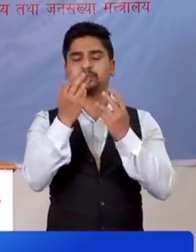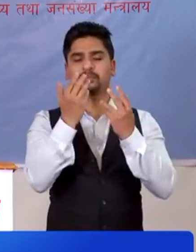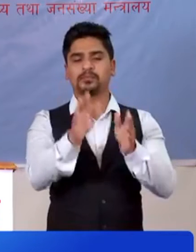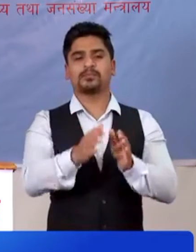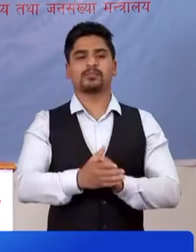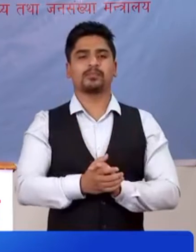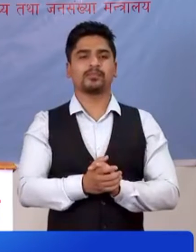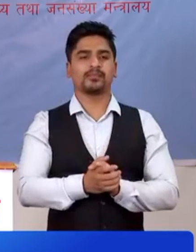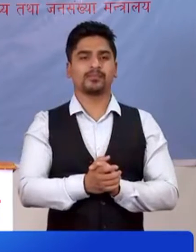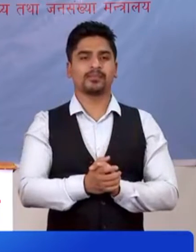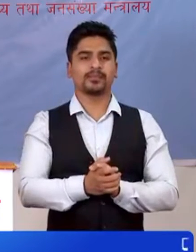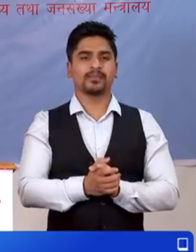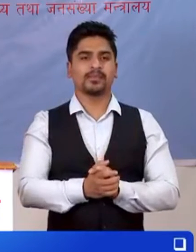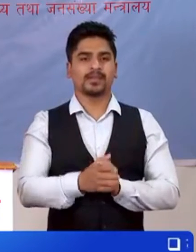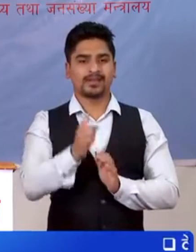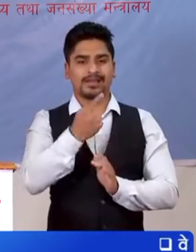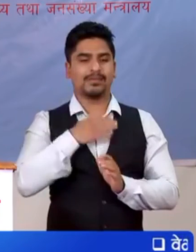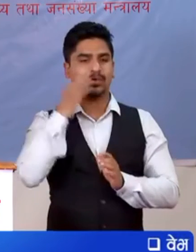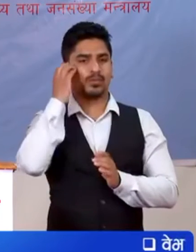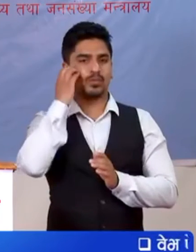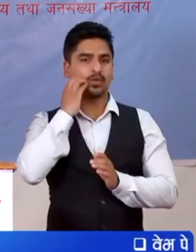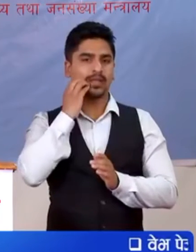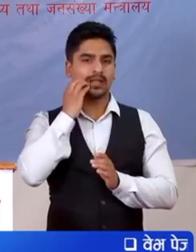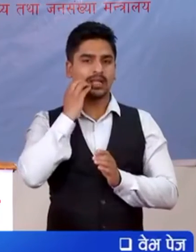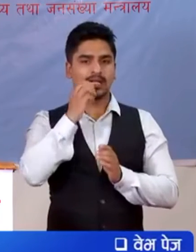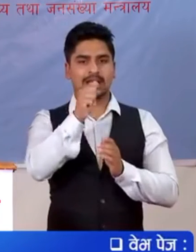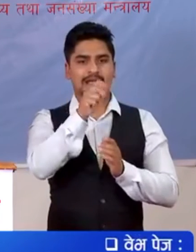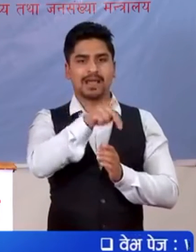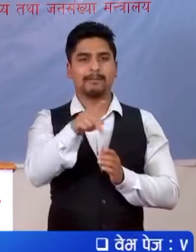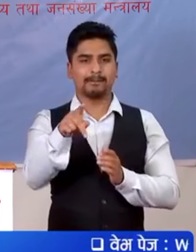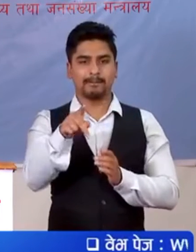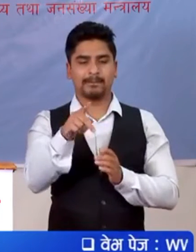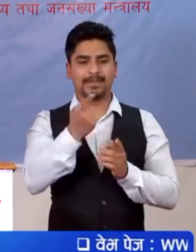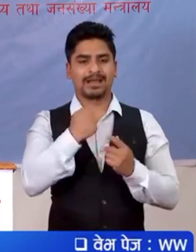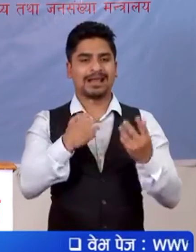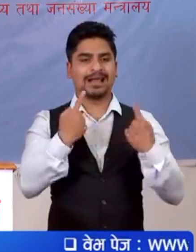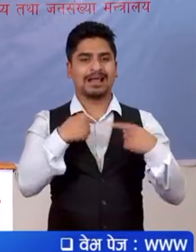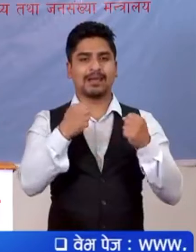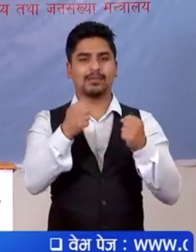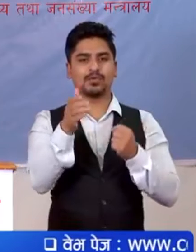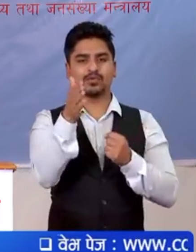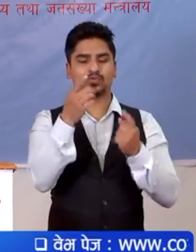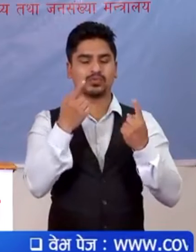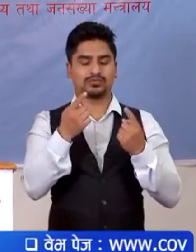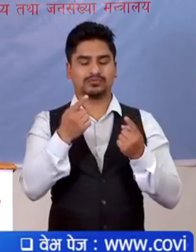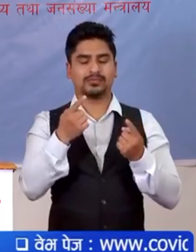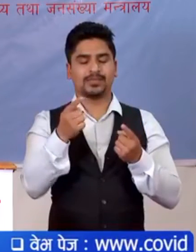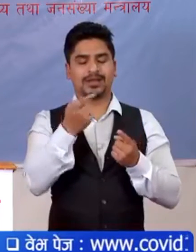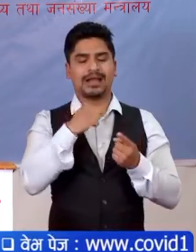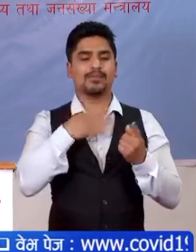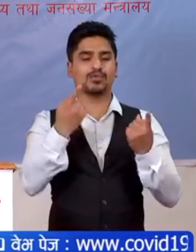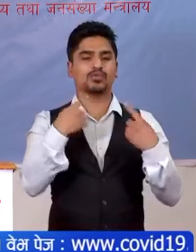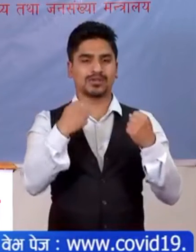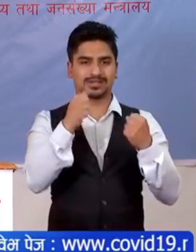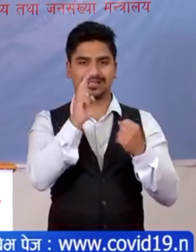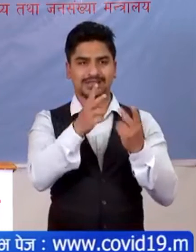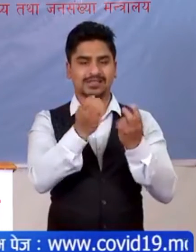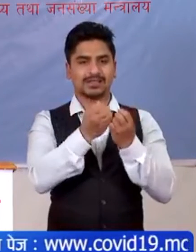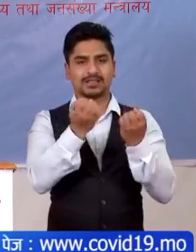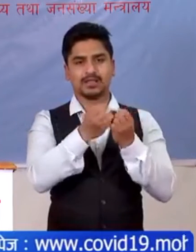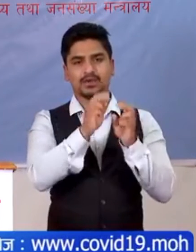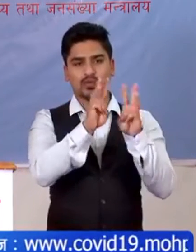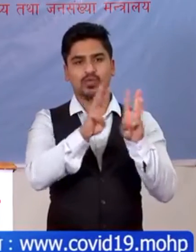छौँ। हाम्रो मोबाइल एप्लिकेसन छ हाम्रो स्वास्थ्य नामको, त्यसै गरी वेबसाइट छ